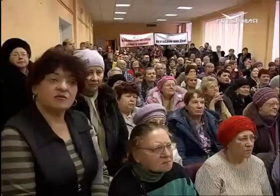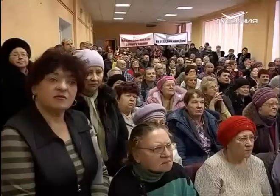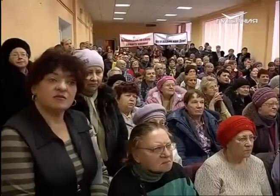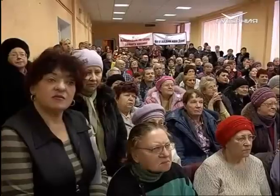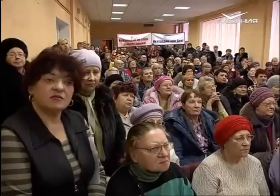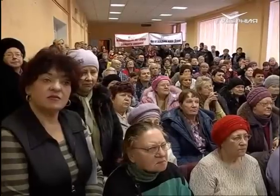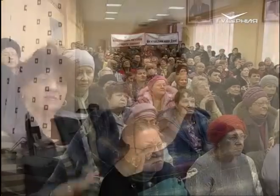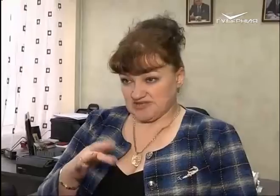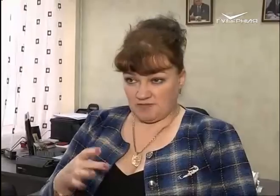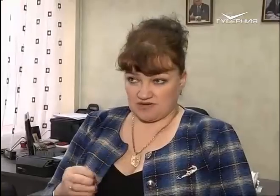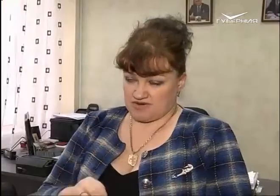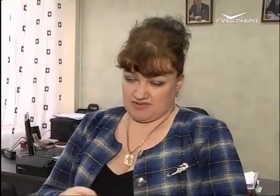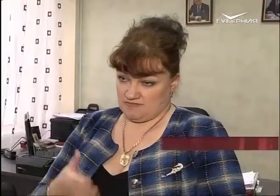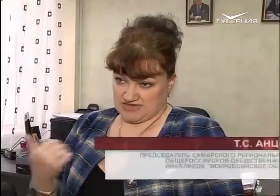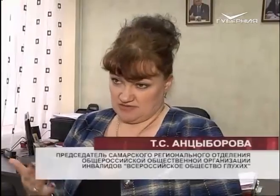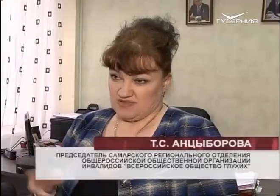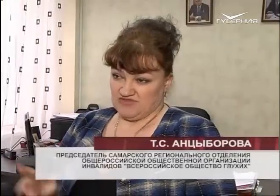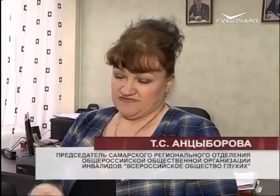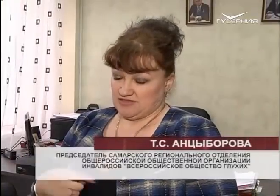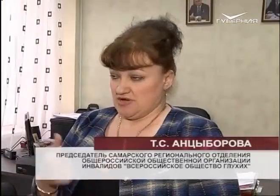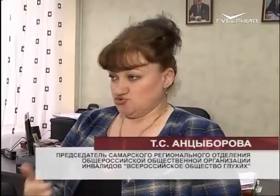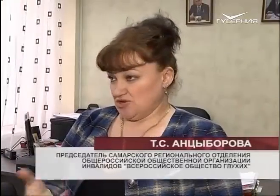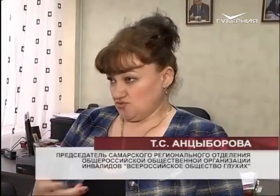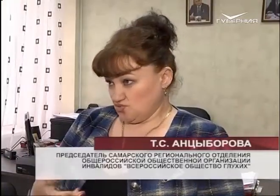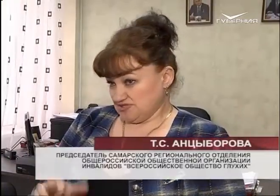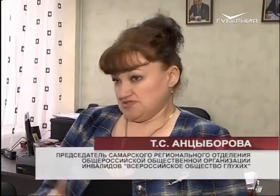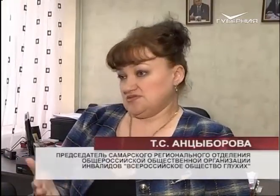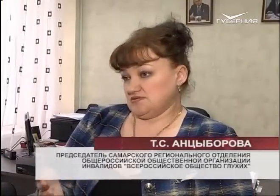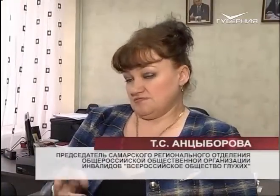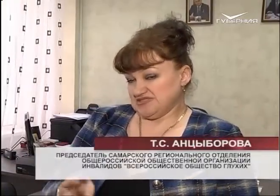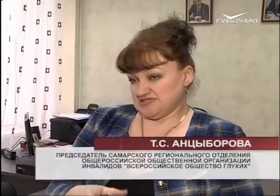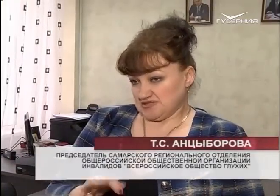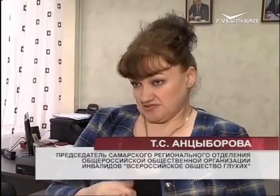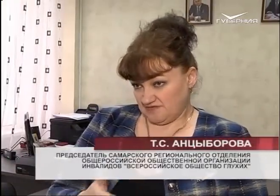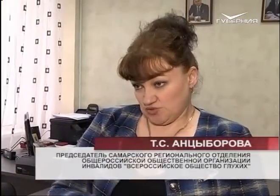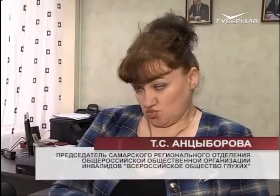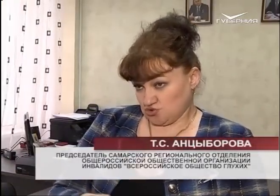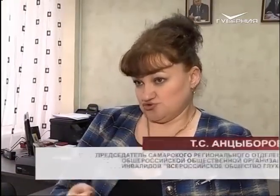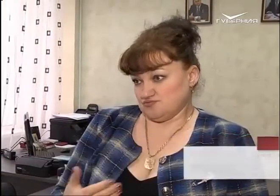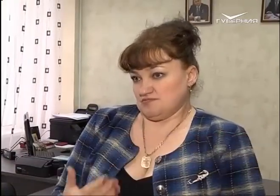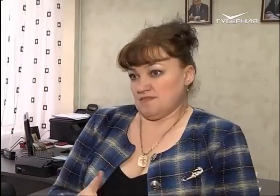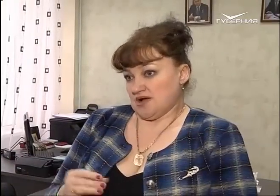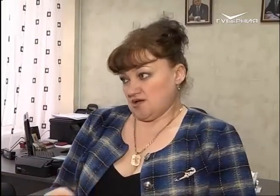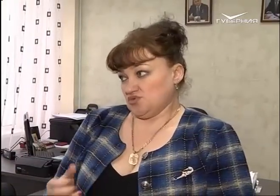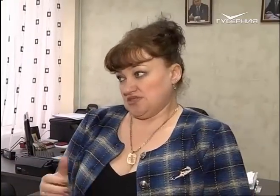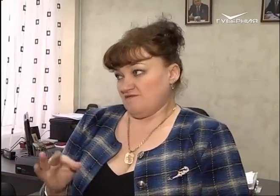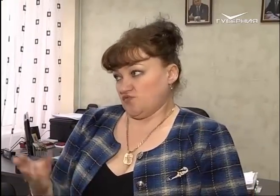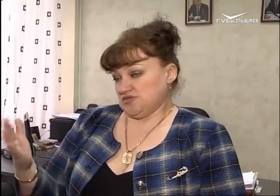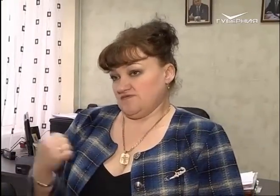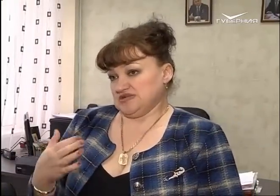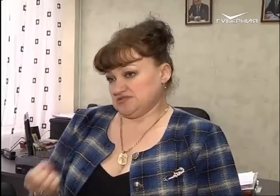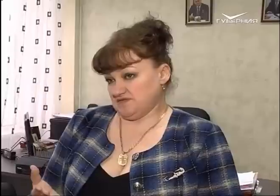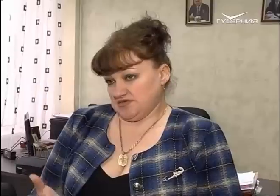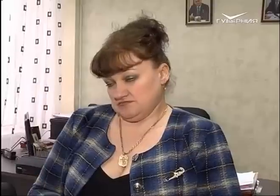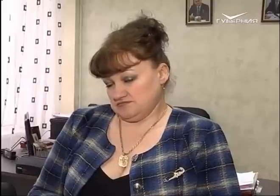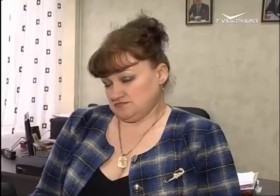возникнет. У нас в Самаре проблем нет. Правительство к нам хорошо относится, министерство помогает